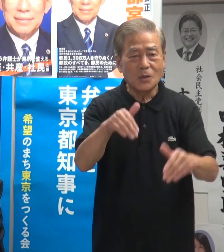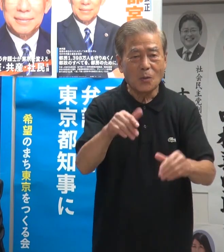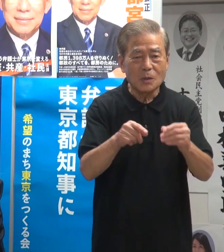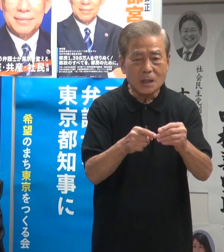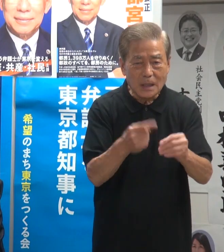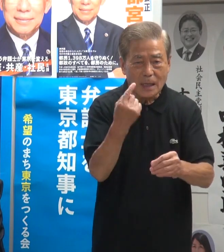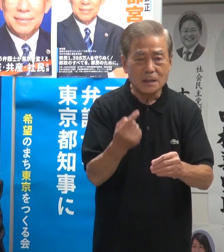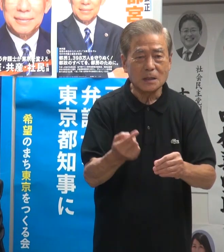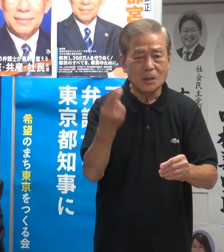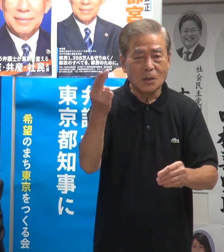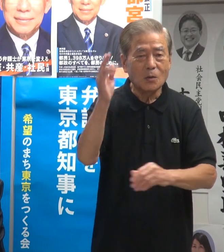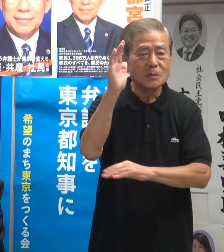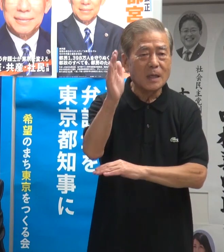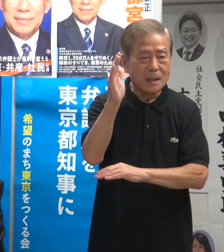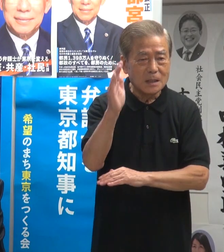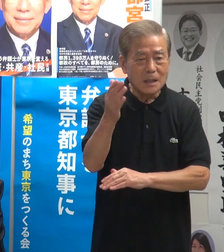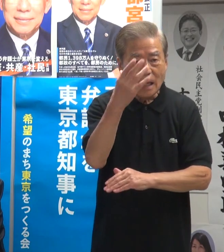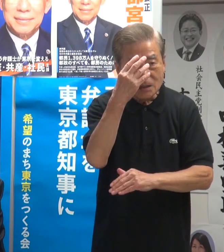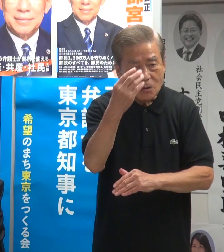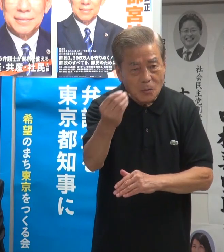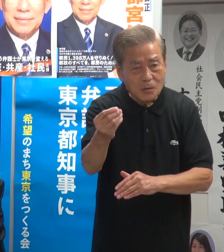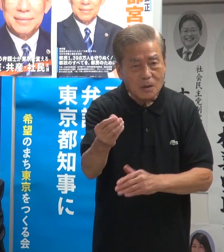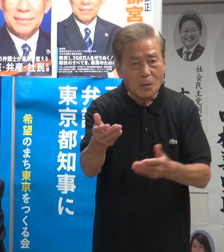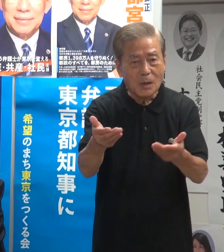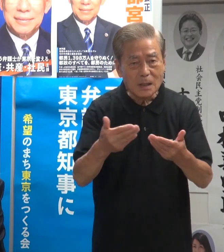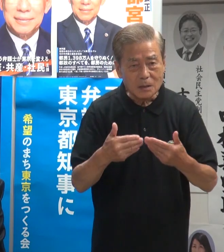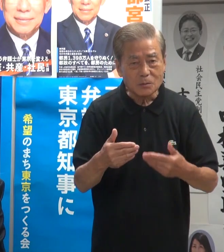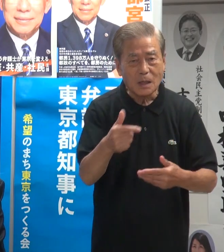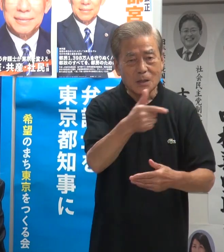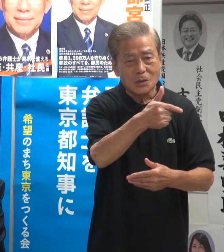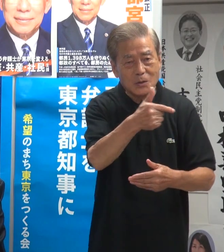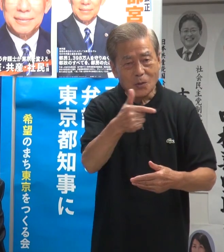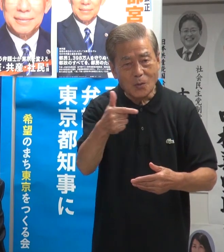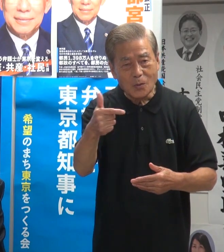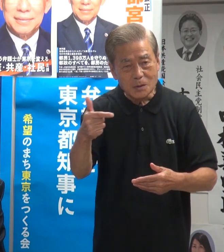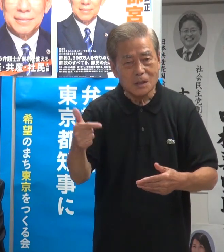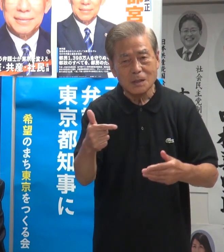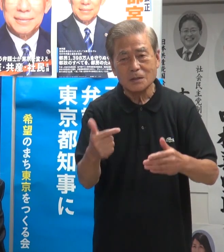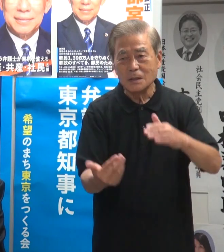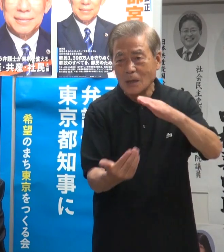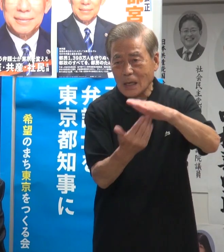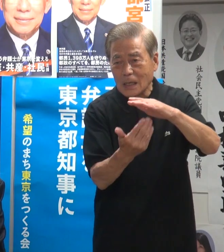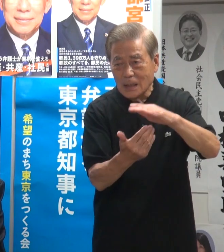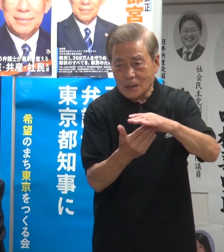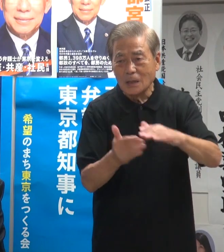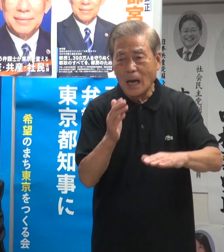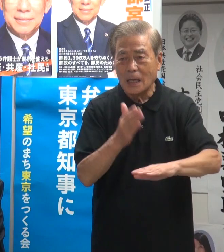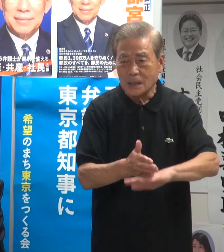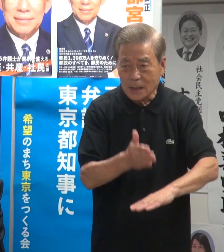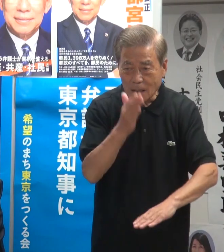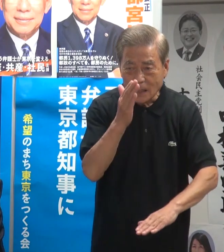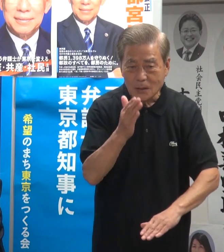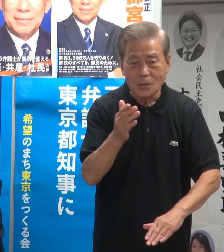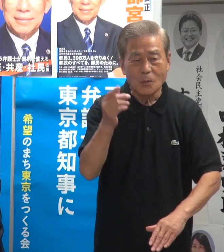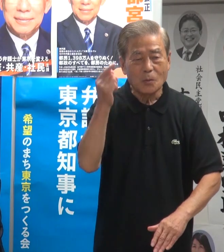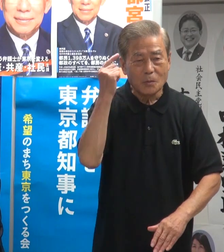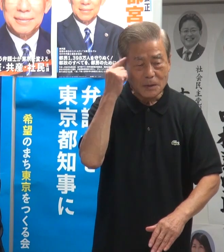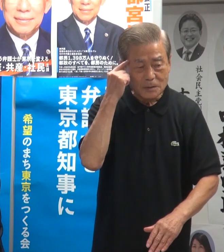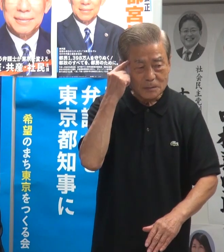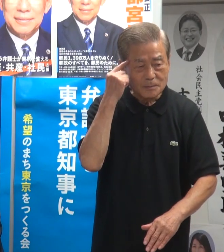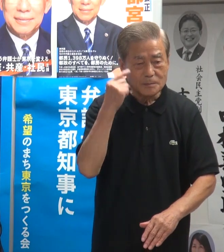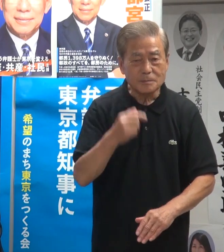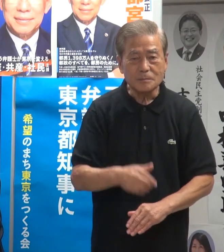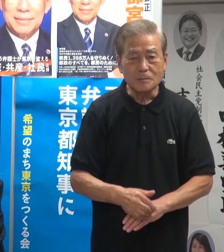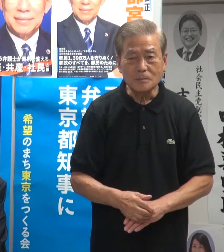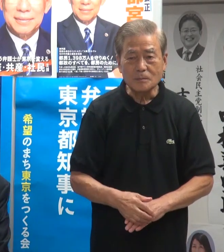政に関心を持ってもらったっていうのは、それは非常に大きな財産になると思ってます。大変ありがたいと思ってます。